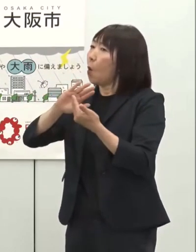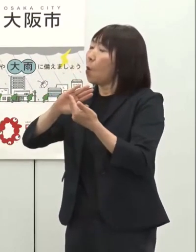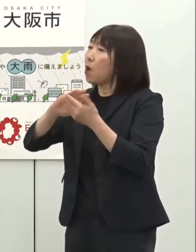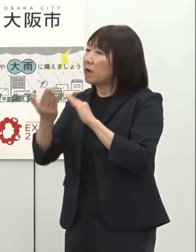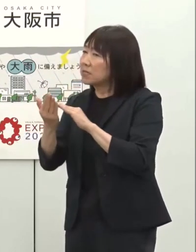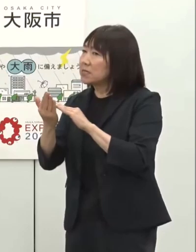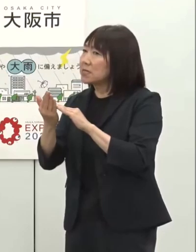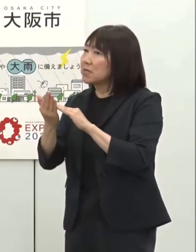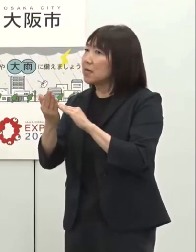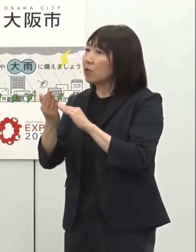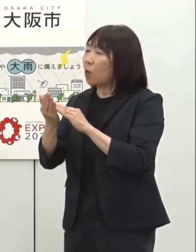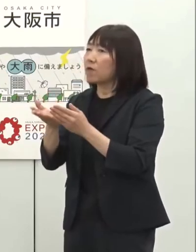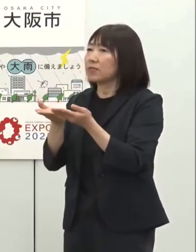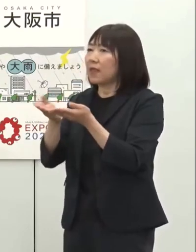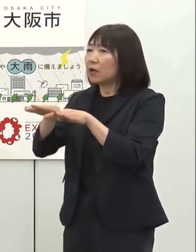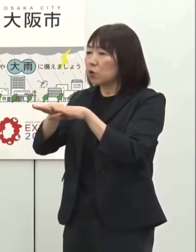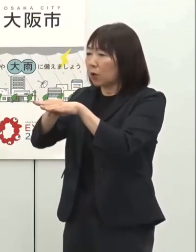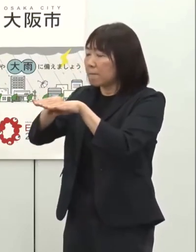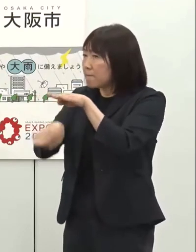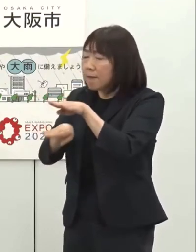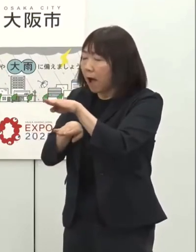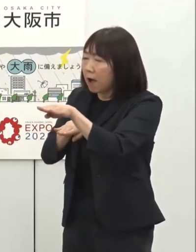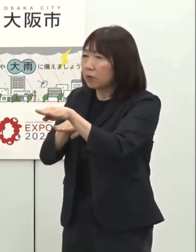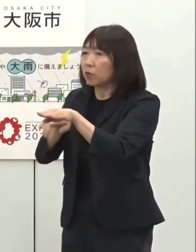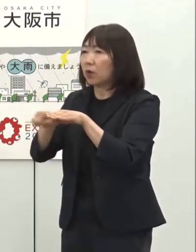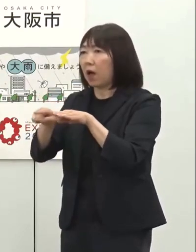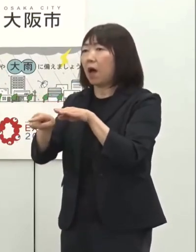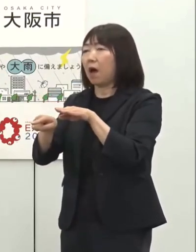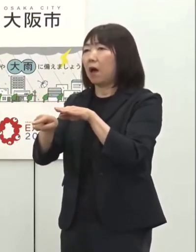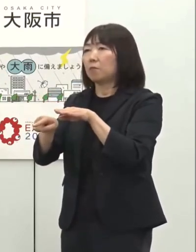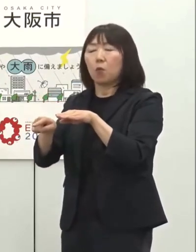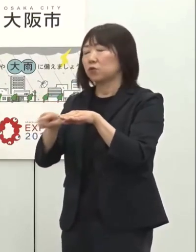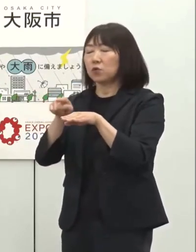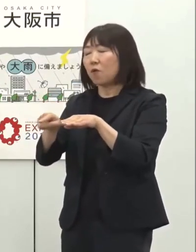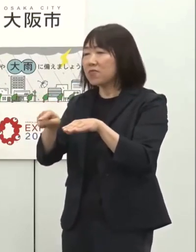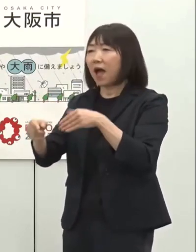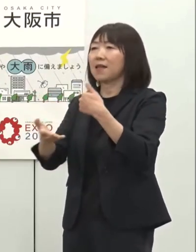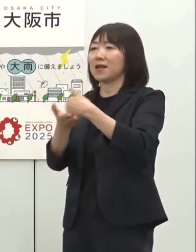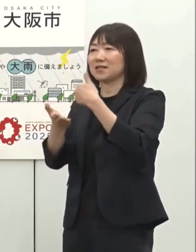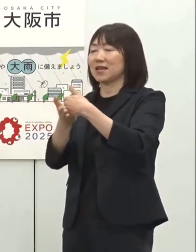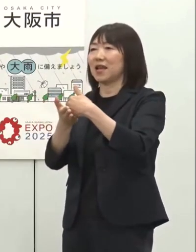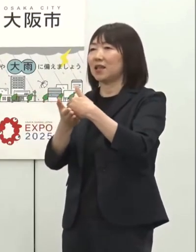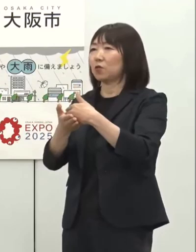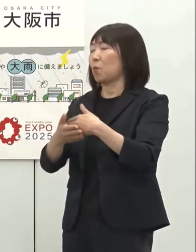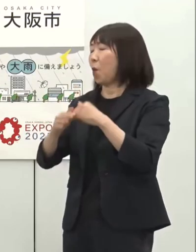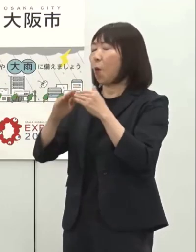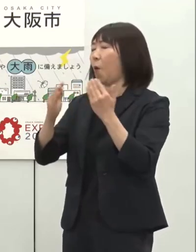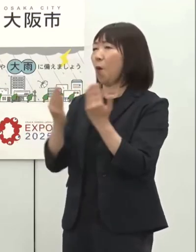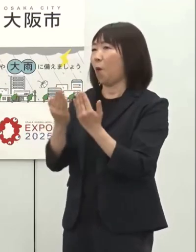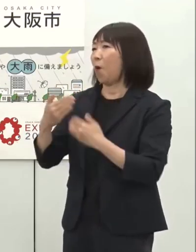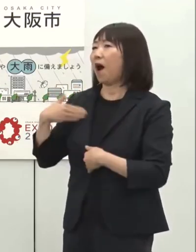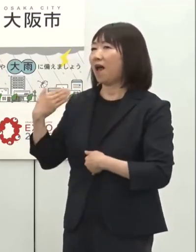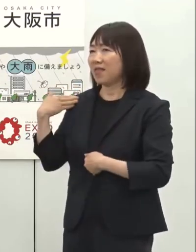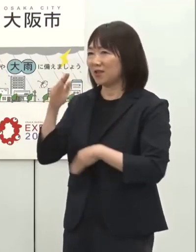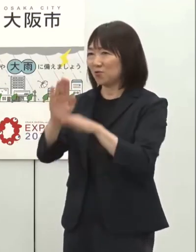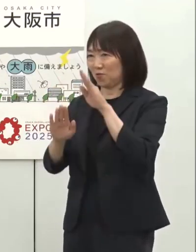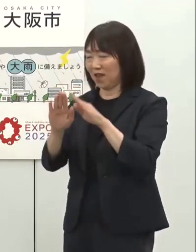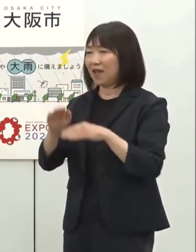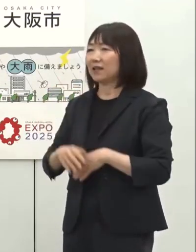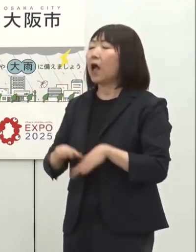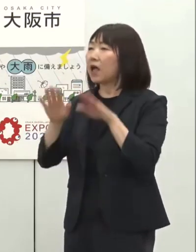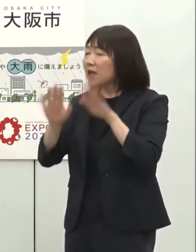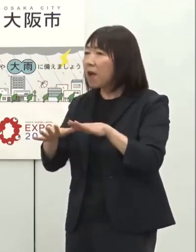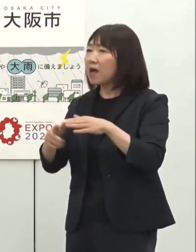するとちょっと話がもう見えなくなってくるので、まずはもう従前からリスクが指摘されている南海トラフについ